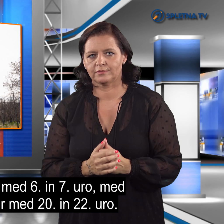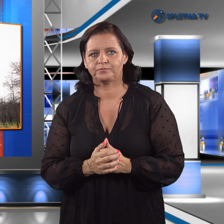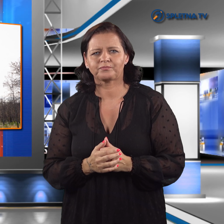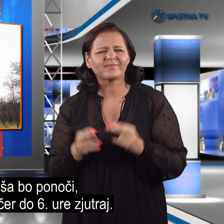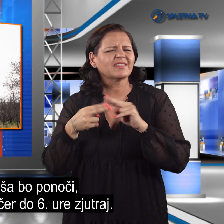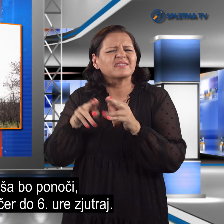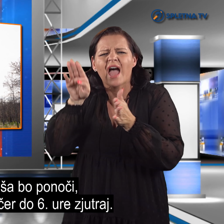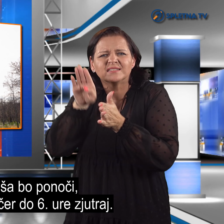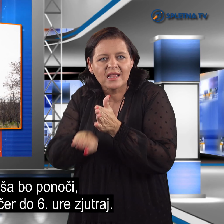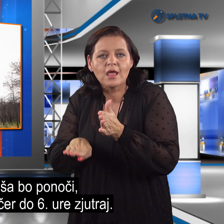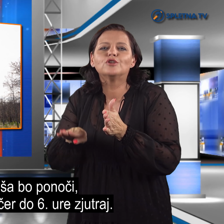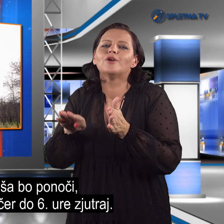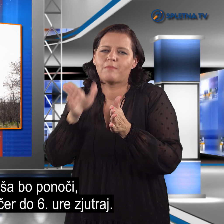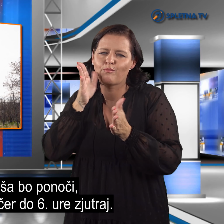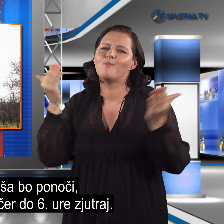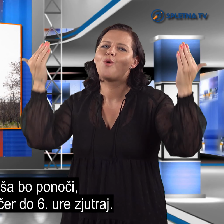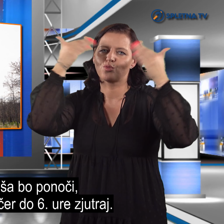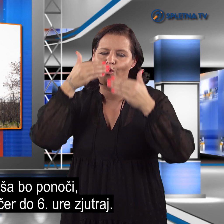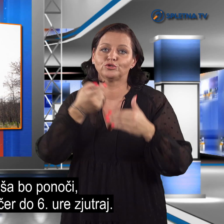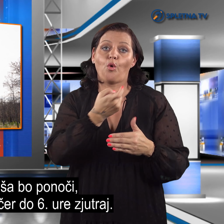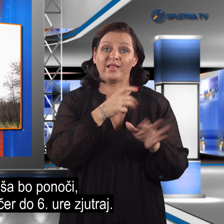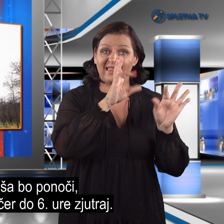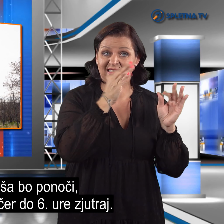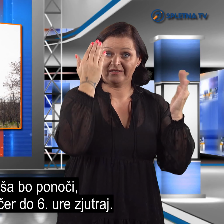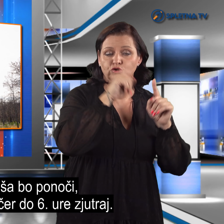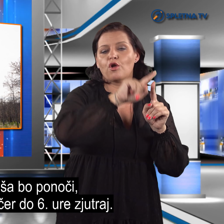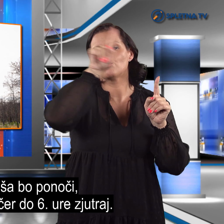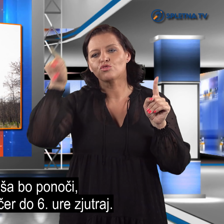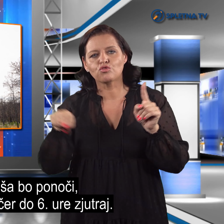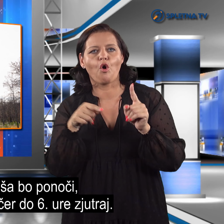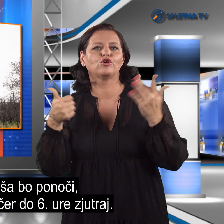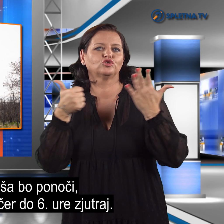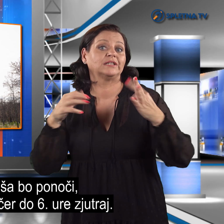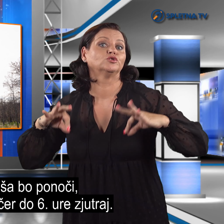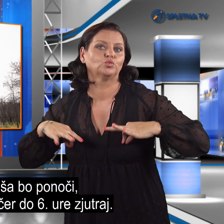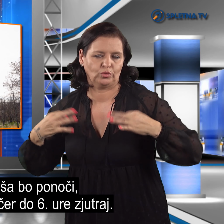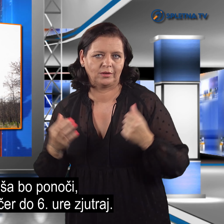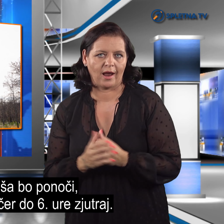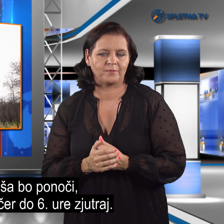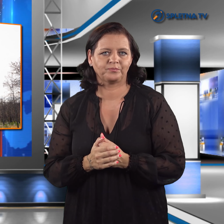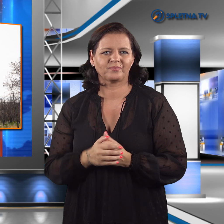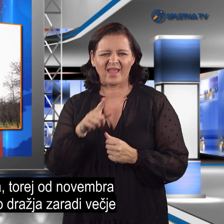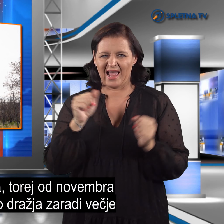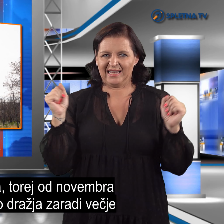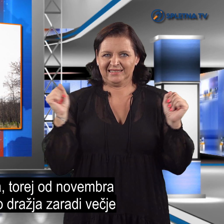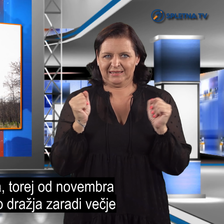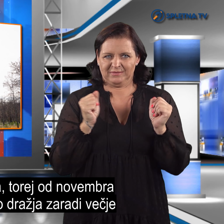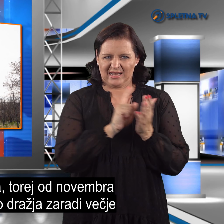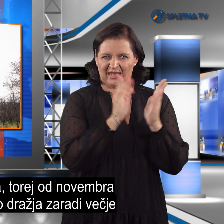uro. Najcenejša bo ponoči od 22. ure zvečer do 6. ure zjutraj. Zimska sezona,